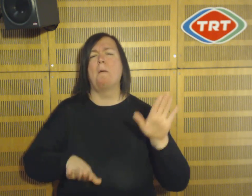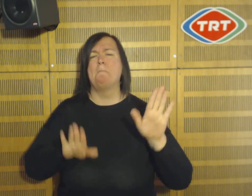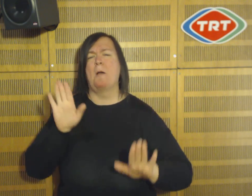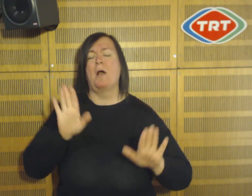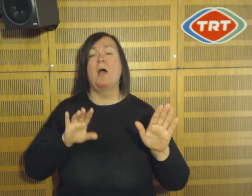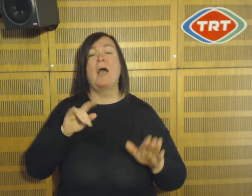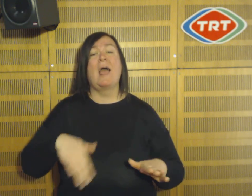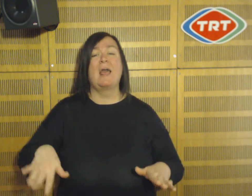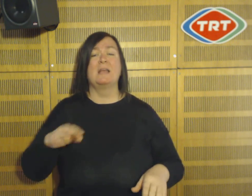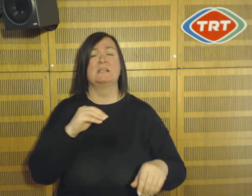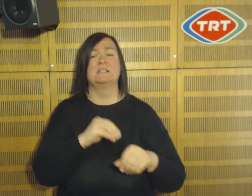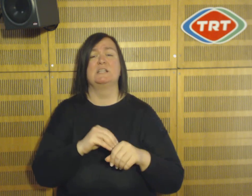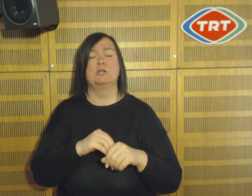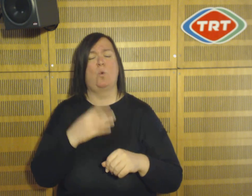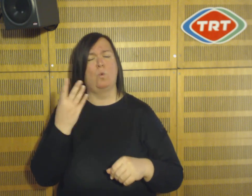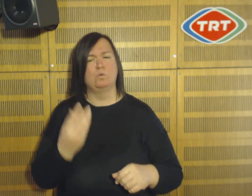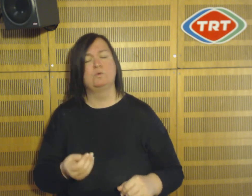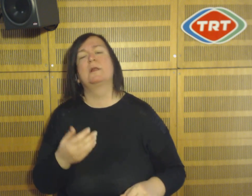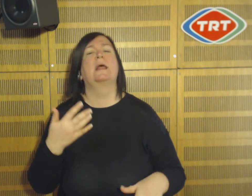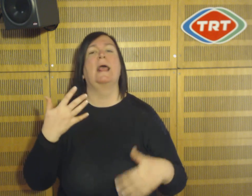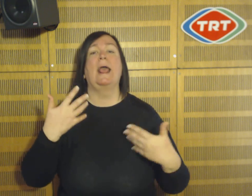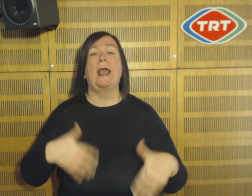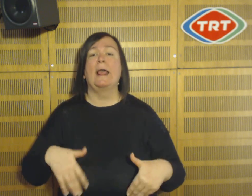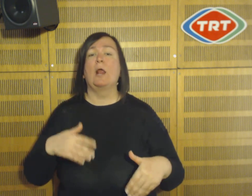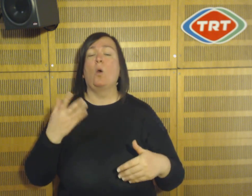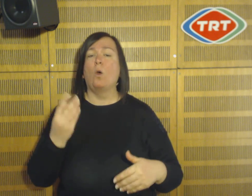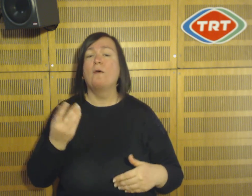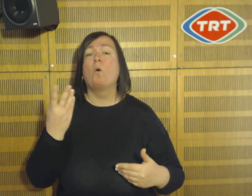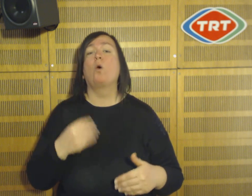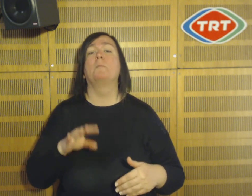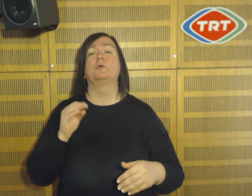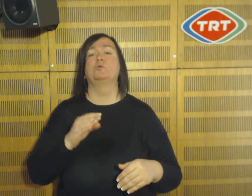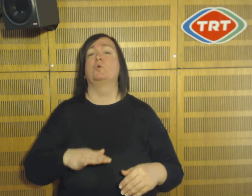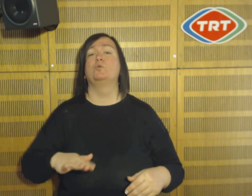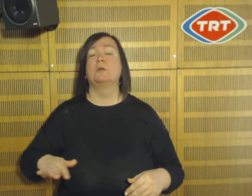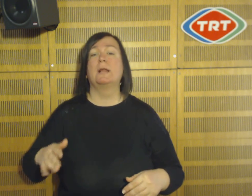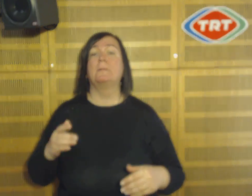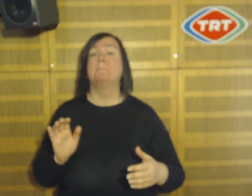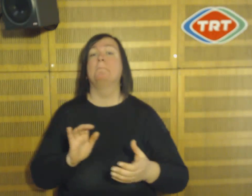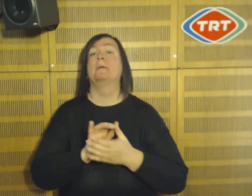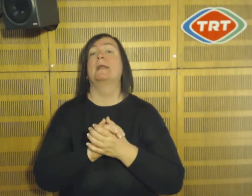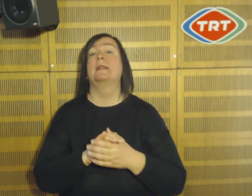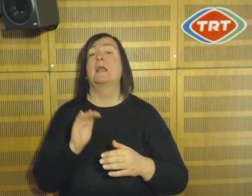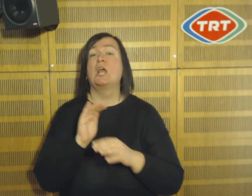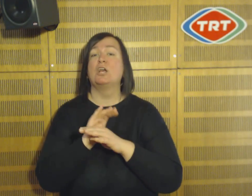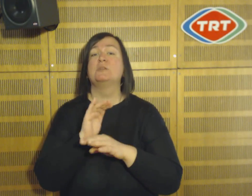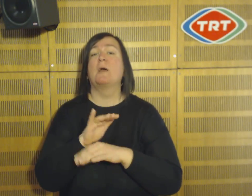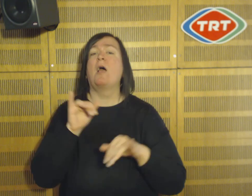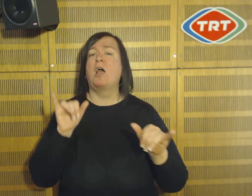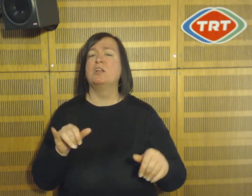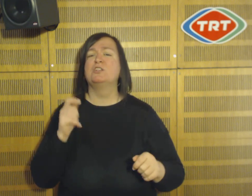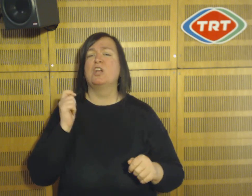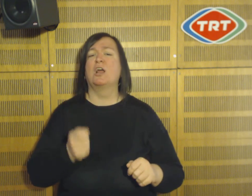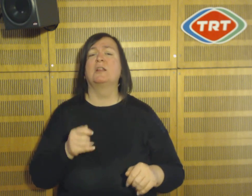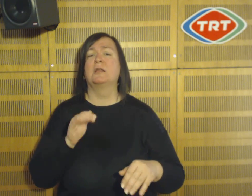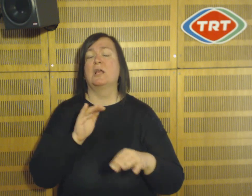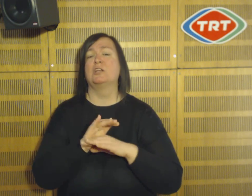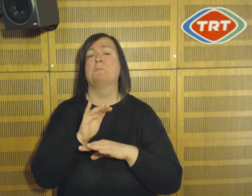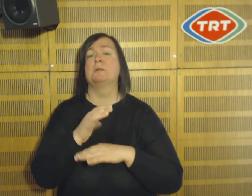herkes içerisinde olsun engeli olan ve olmayan çocuklar birlikte yaşama aynı şartlarda yaşama hakkına sahip olsun